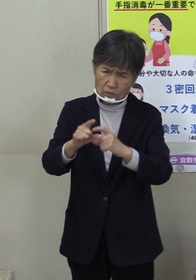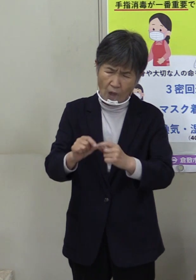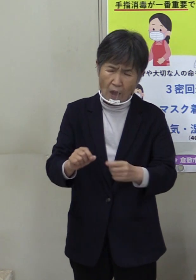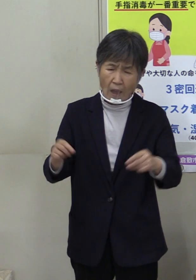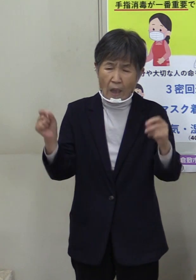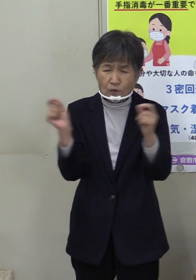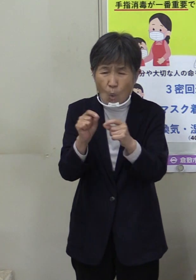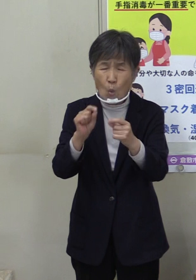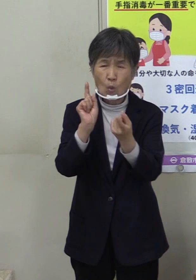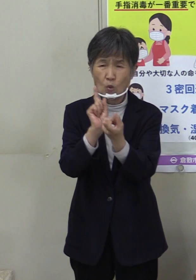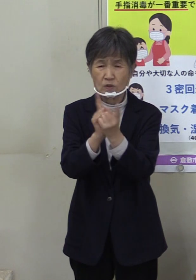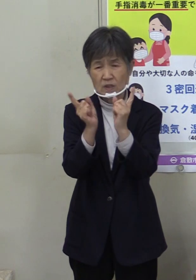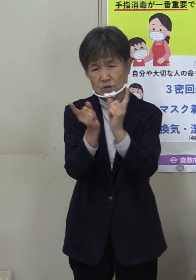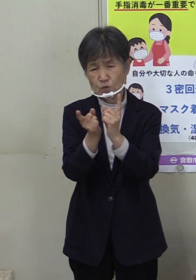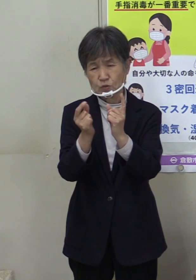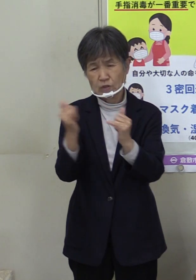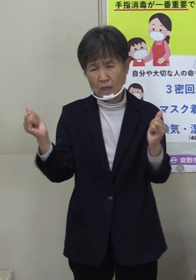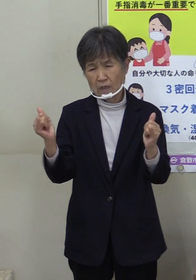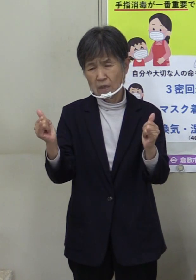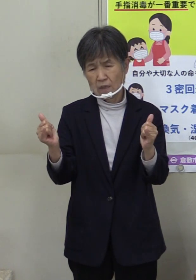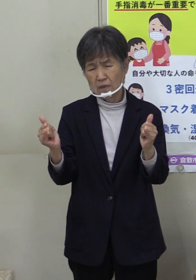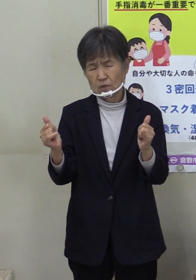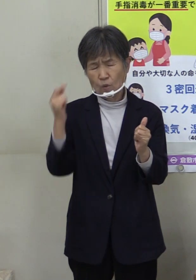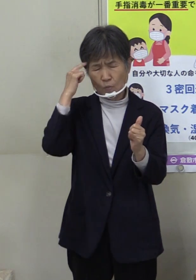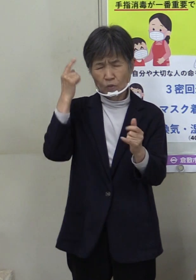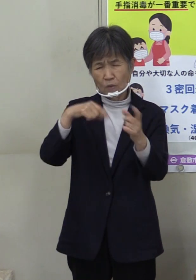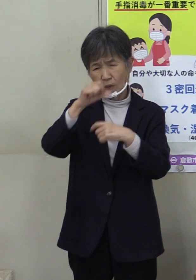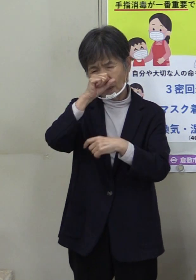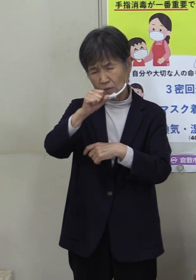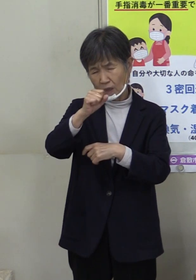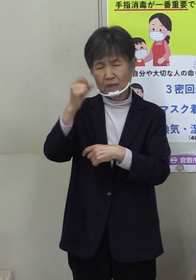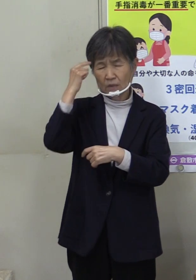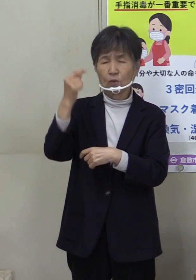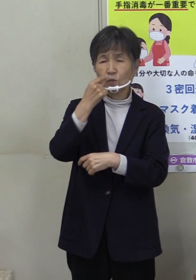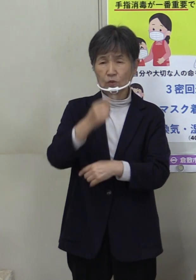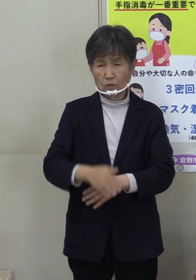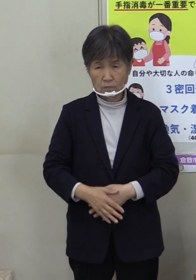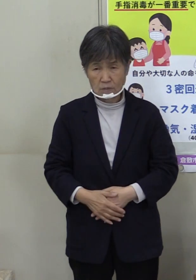厚と考えた方がいいのではないかというように考えております。